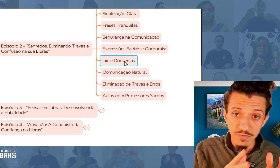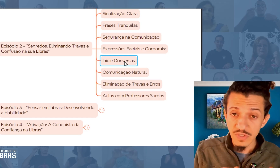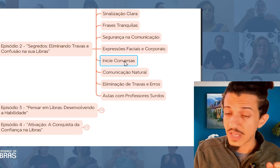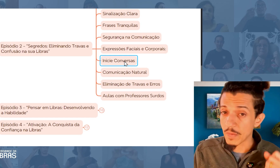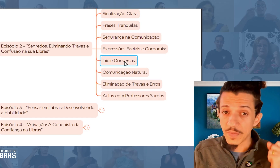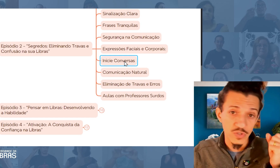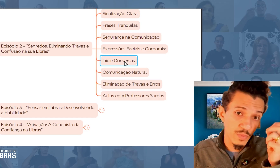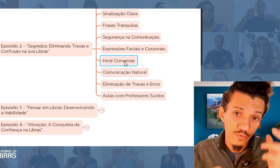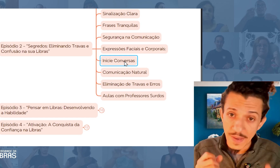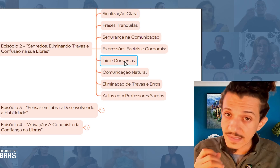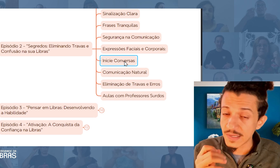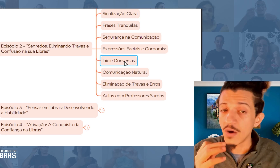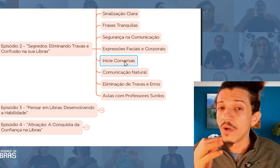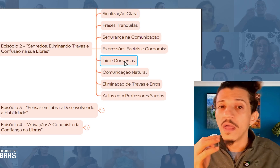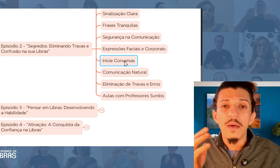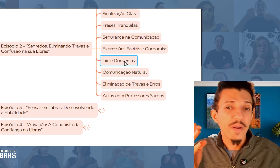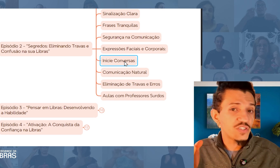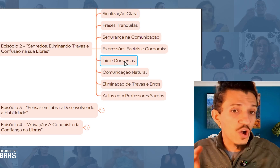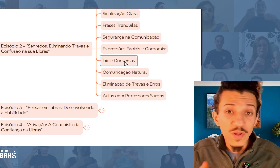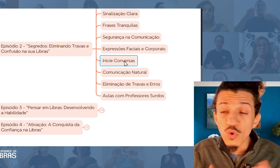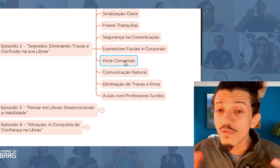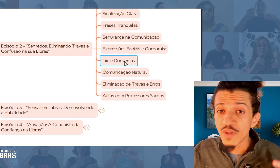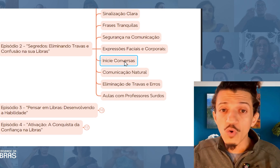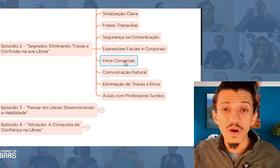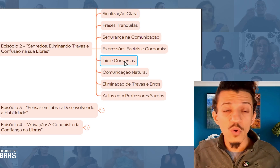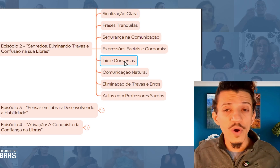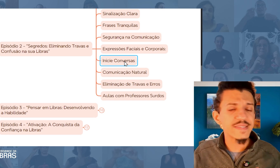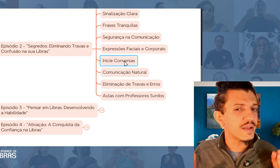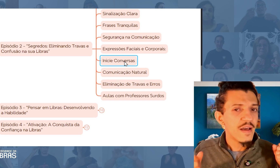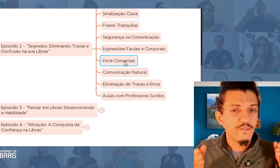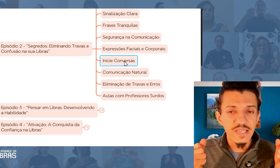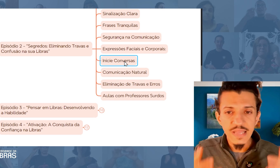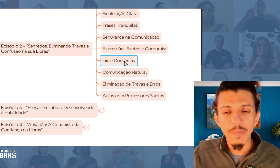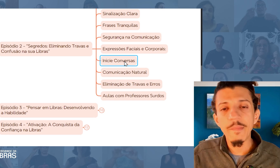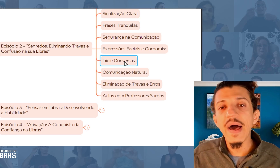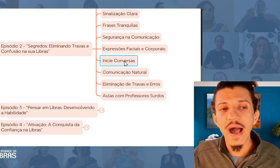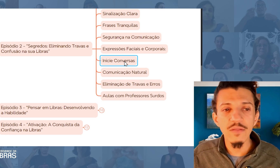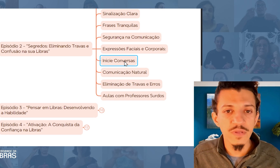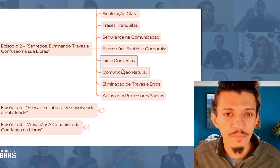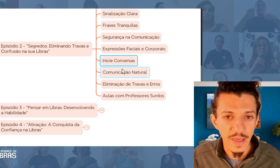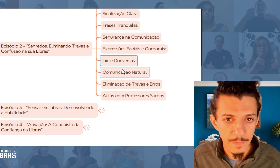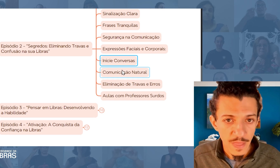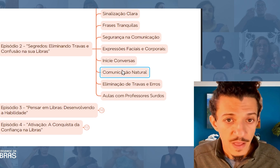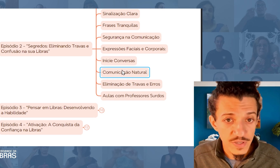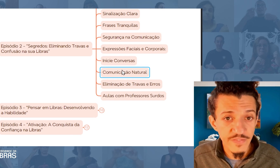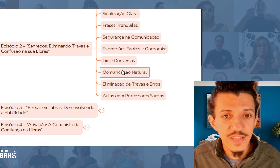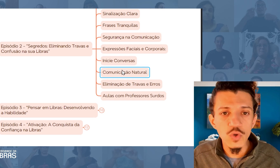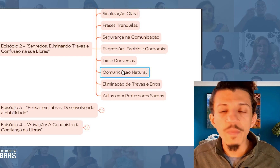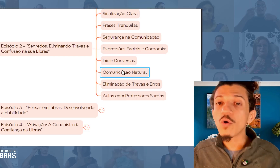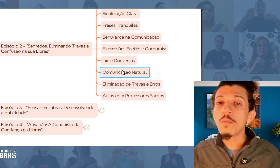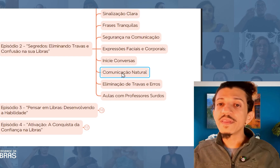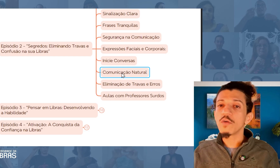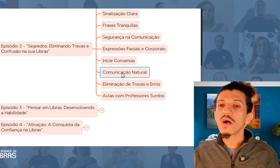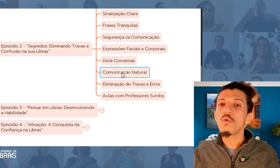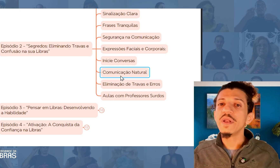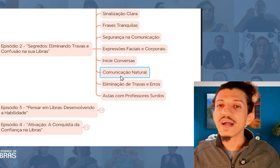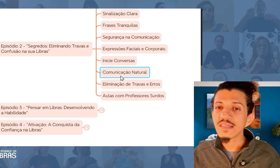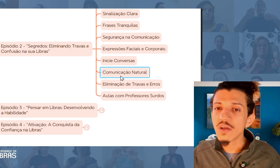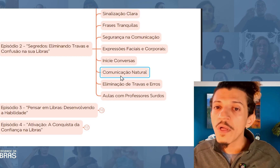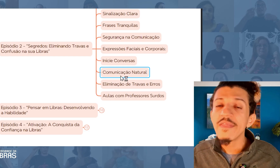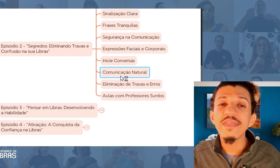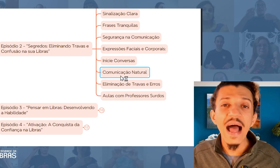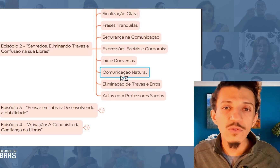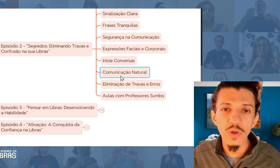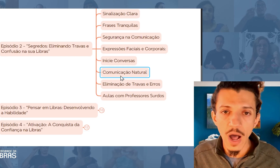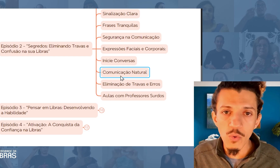perto de você para pedir uma informação, para tirar uma dúvida, alguma coisa, você está preparado também. Você vai descobrir como ter uma